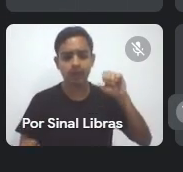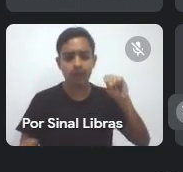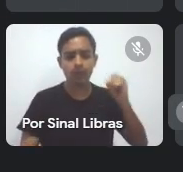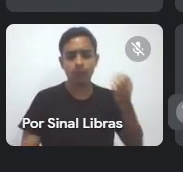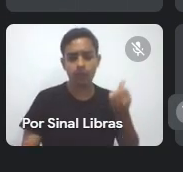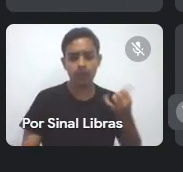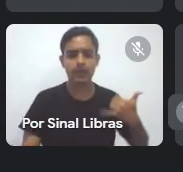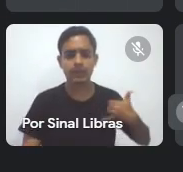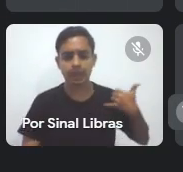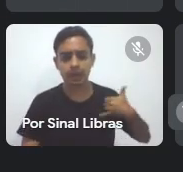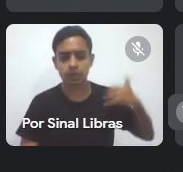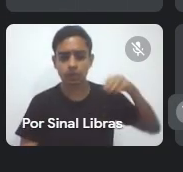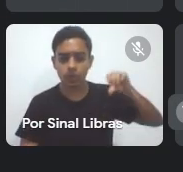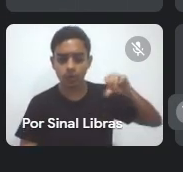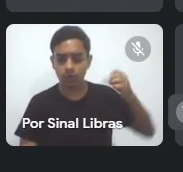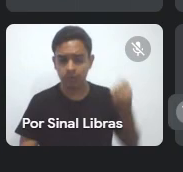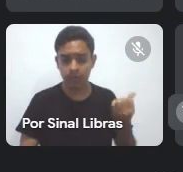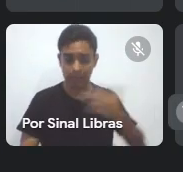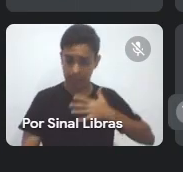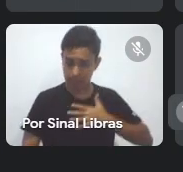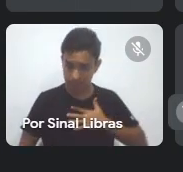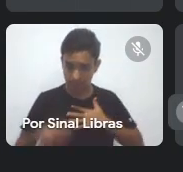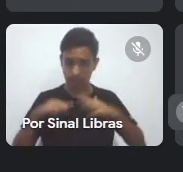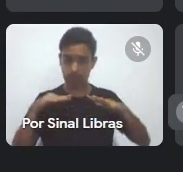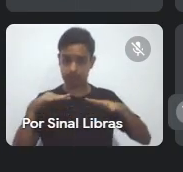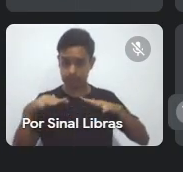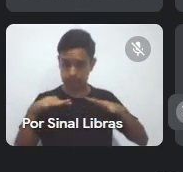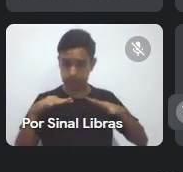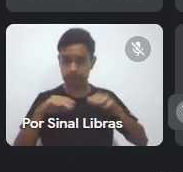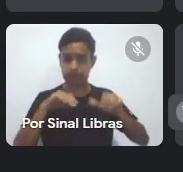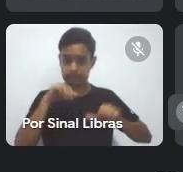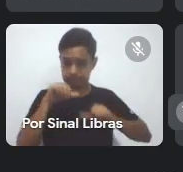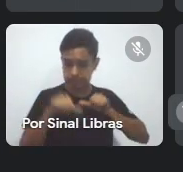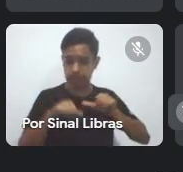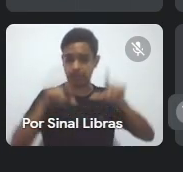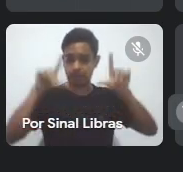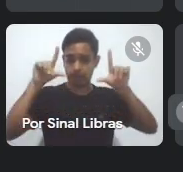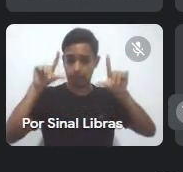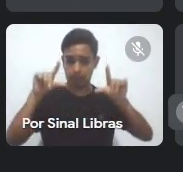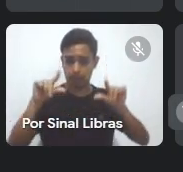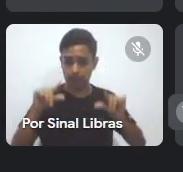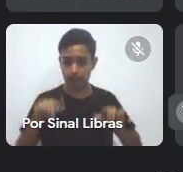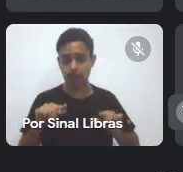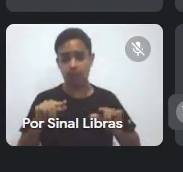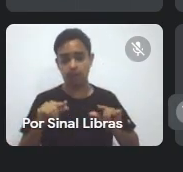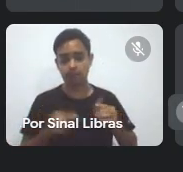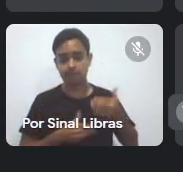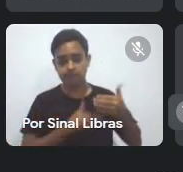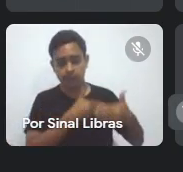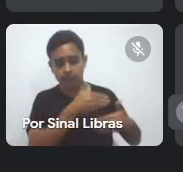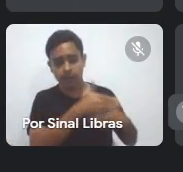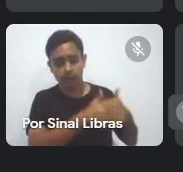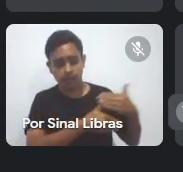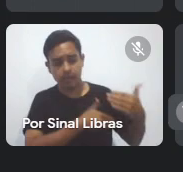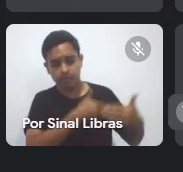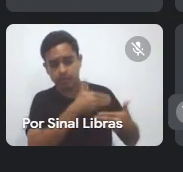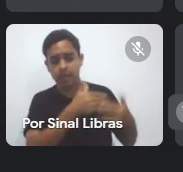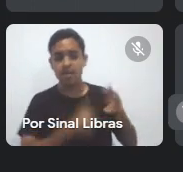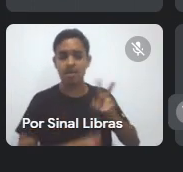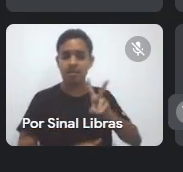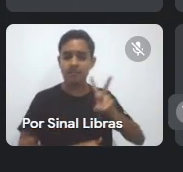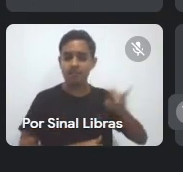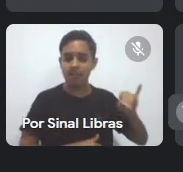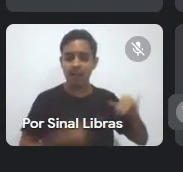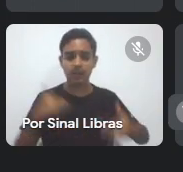outra, 106 eu não acredito que não está com a bexiga da pessoa durar até lá, não. Mas se durar, meu amigo, vai ser